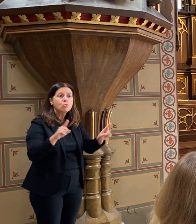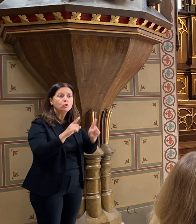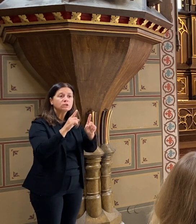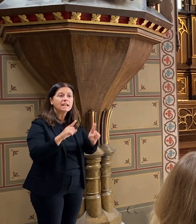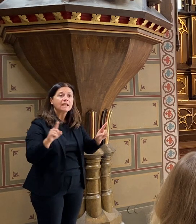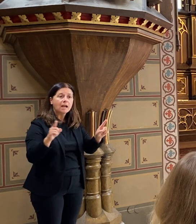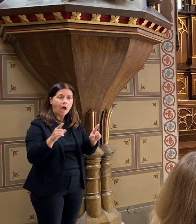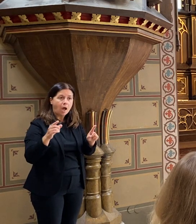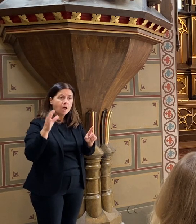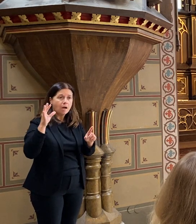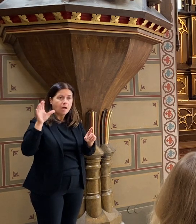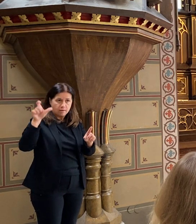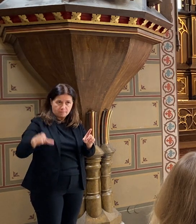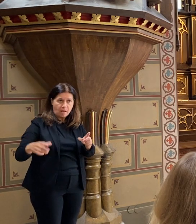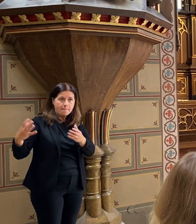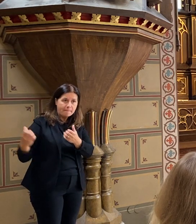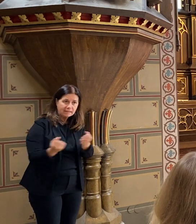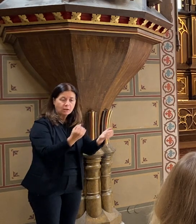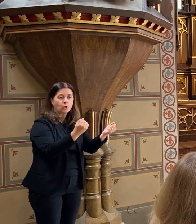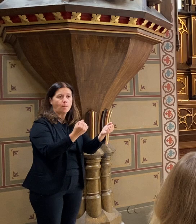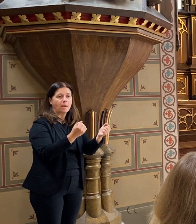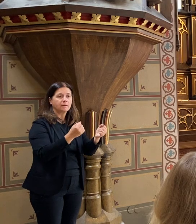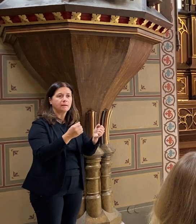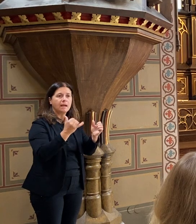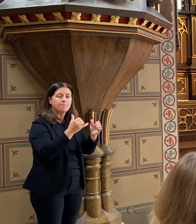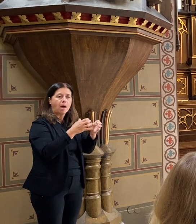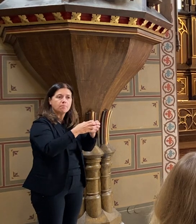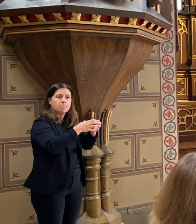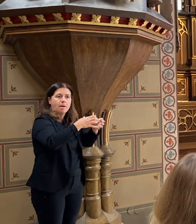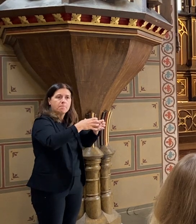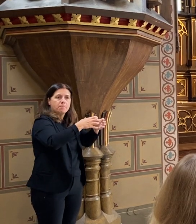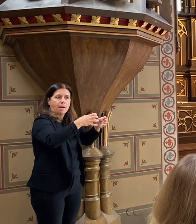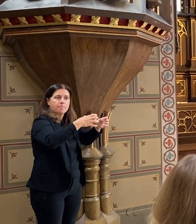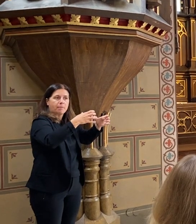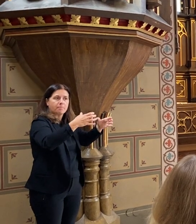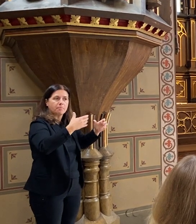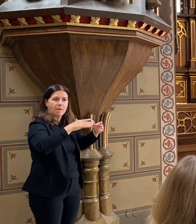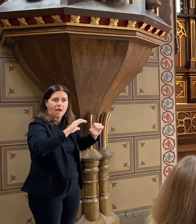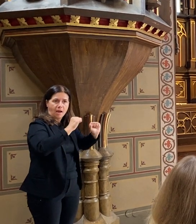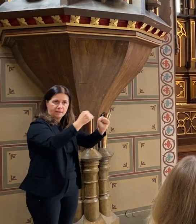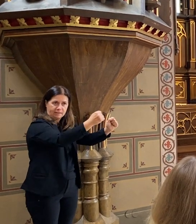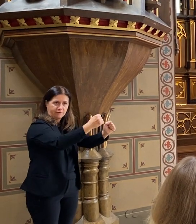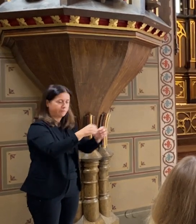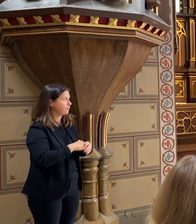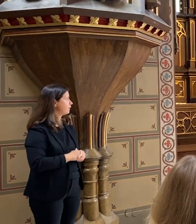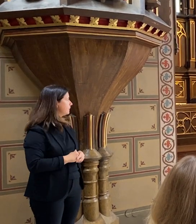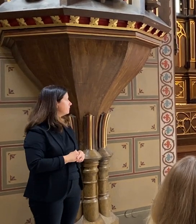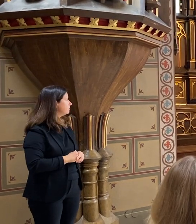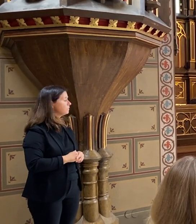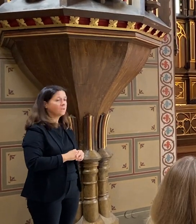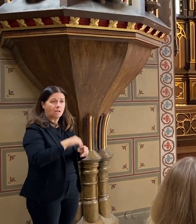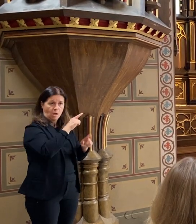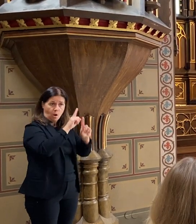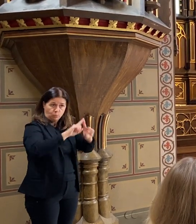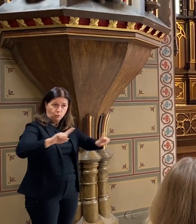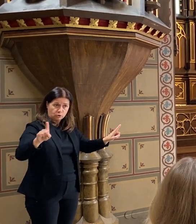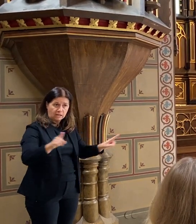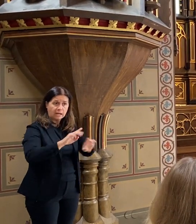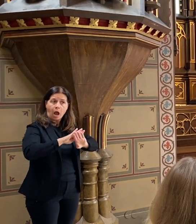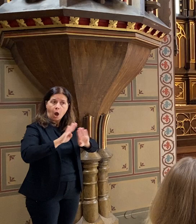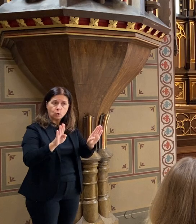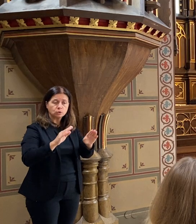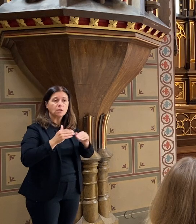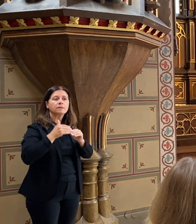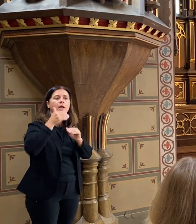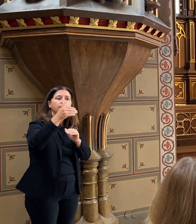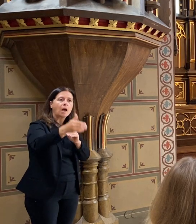mitgenommen, also Community wird immer aktiver. Nach dieser musikalischen